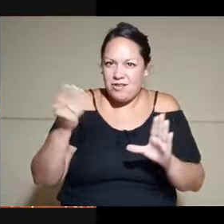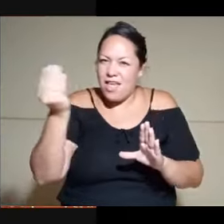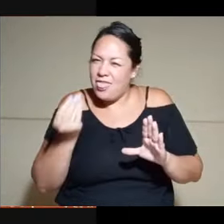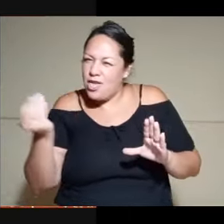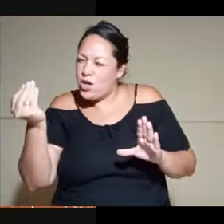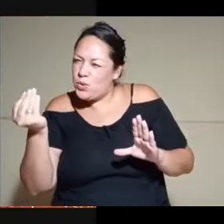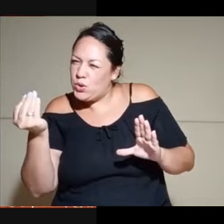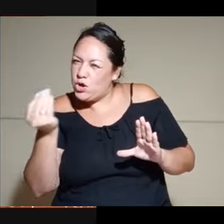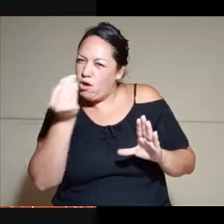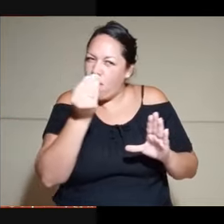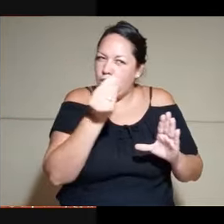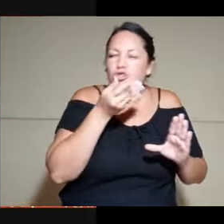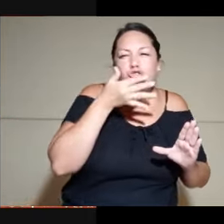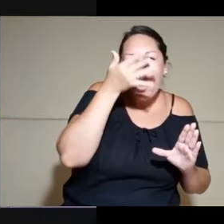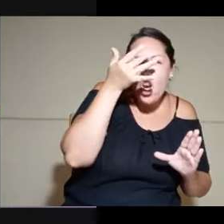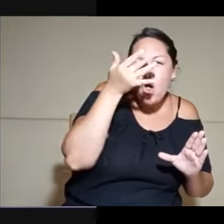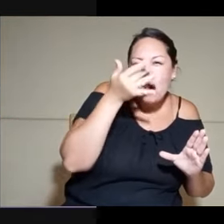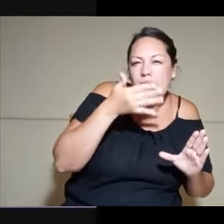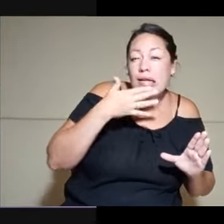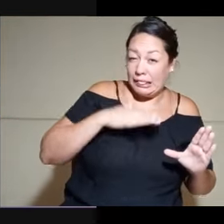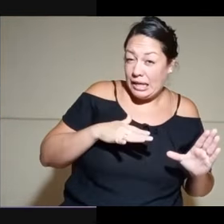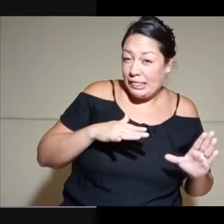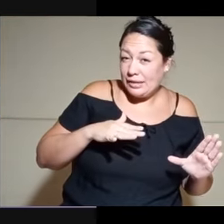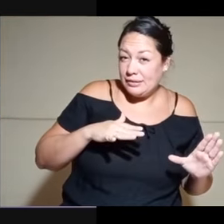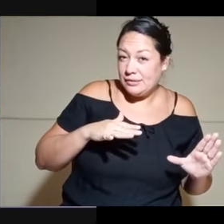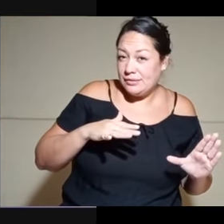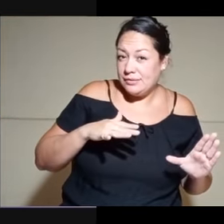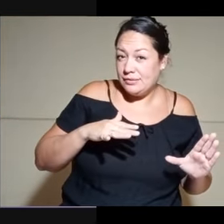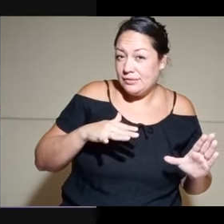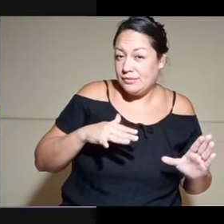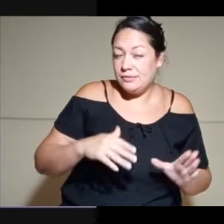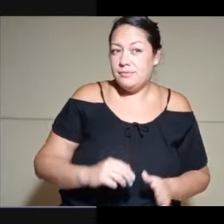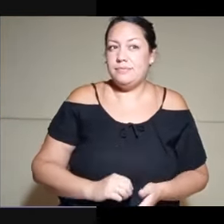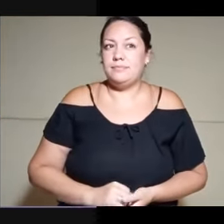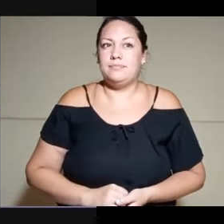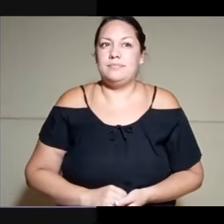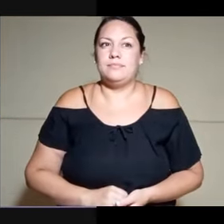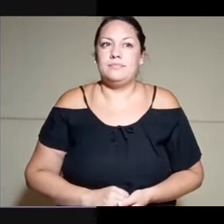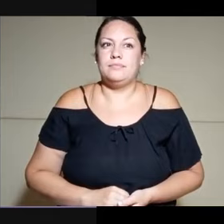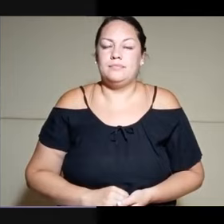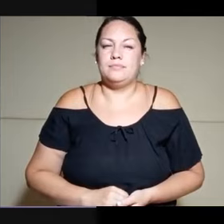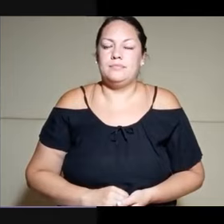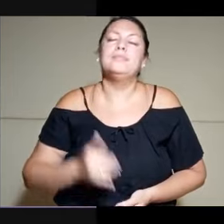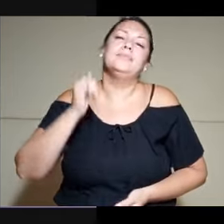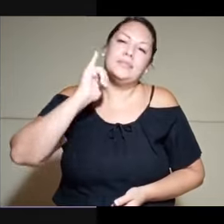maqueta, ahora miren acá. ¿Pueden identificar algo de lo de la maqueta?